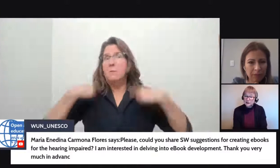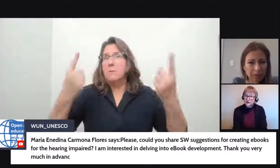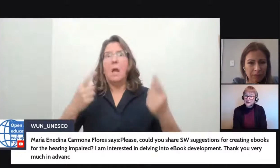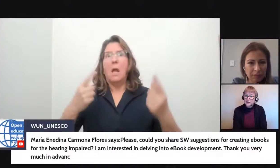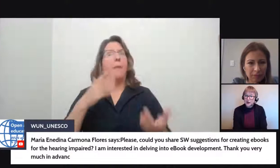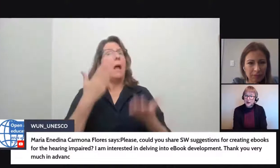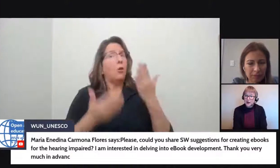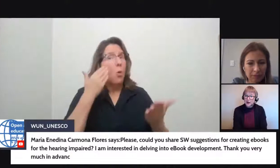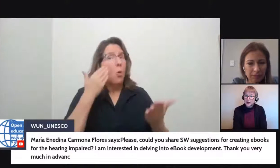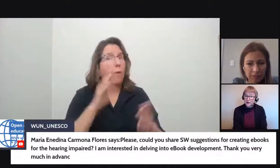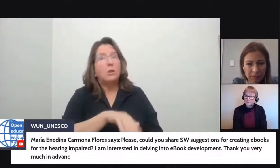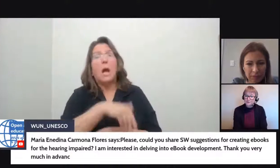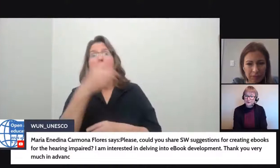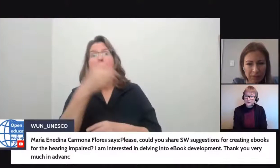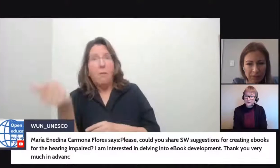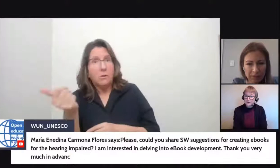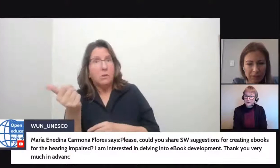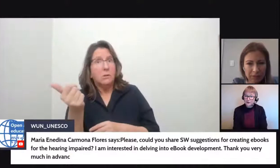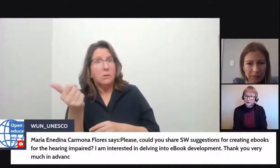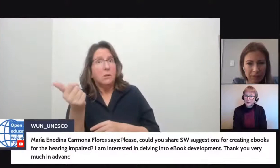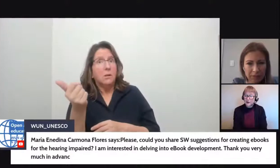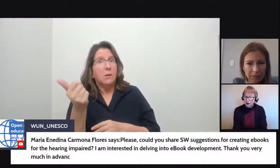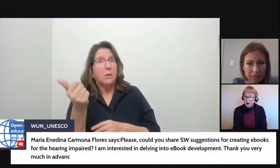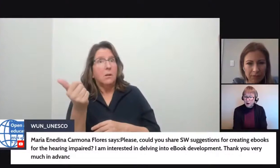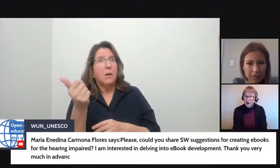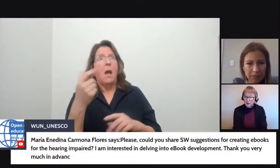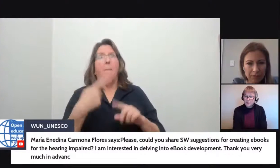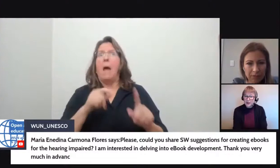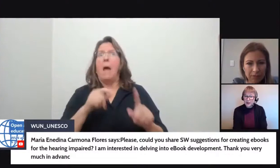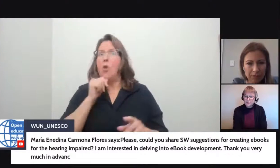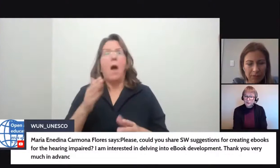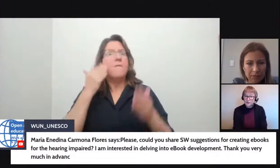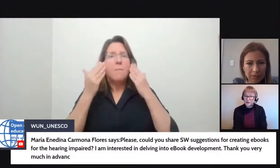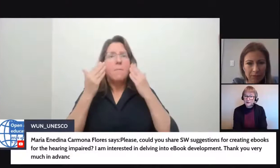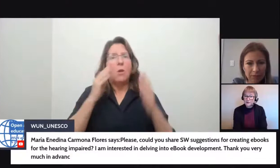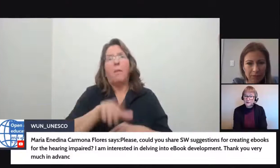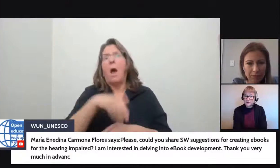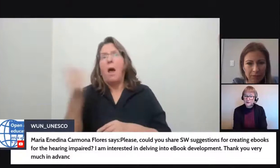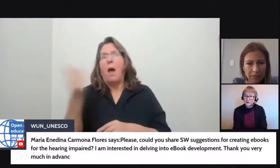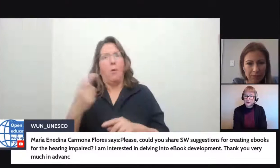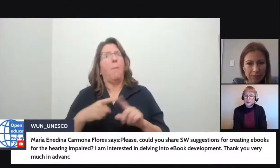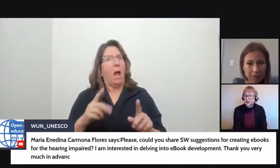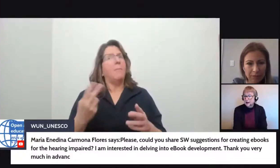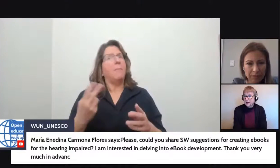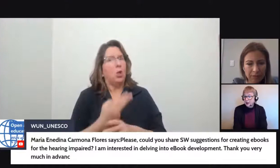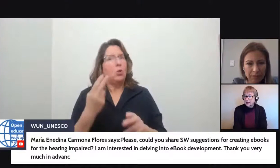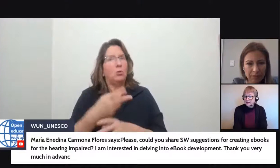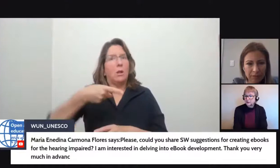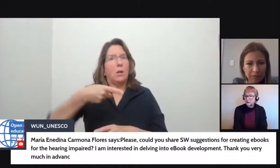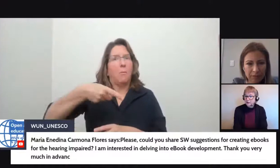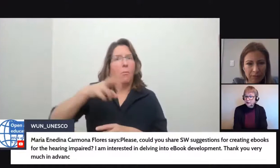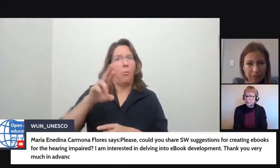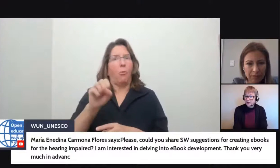¿cuántos lenguajes de señas hay en español e inglés? ¿Sería posible crear uno que los unifique a todos? Muy